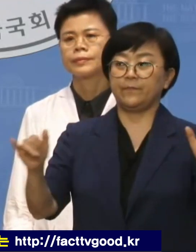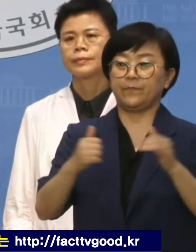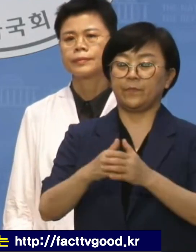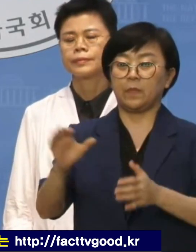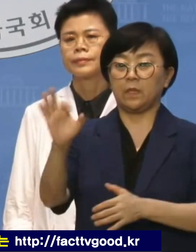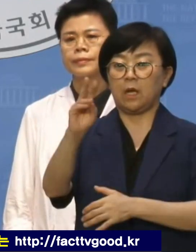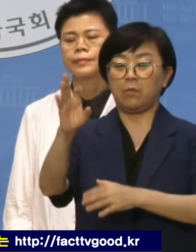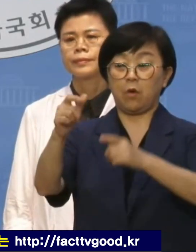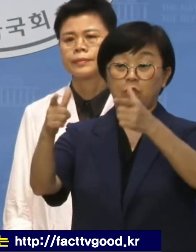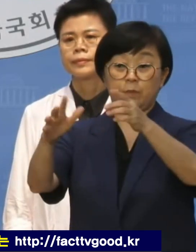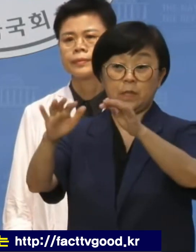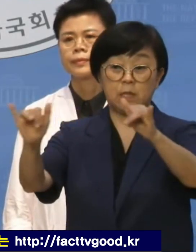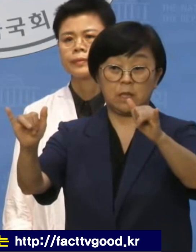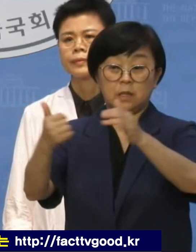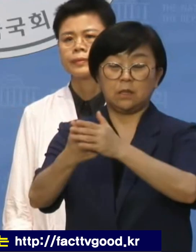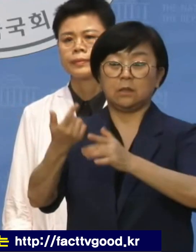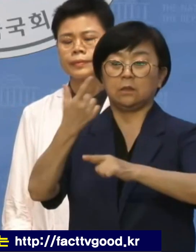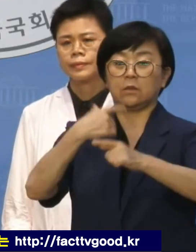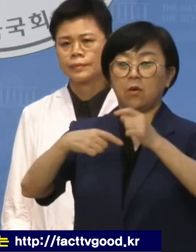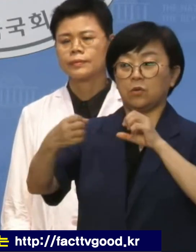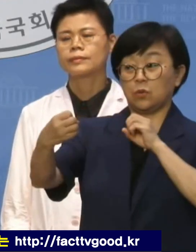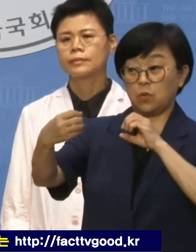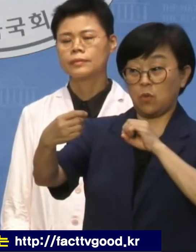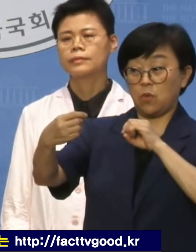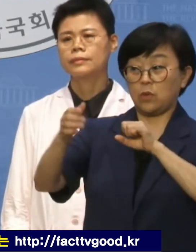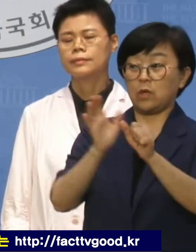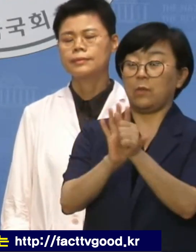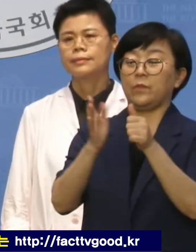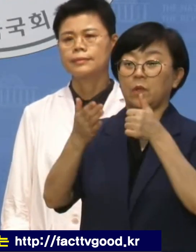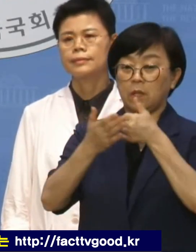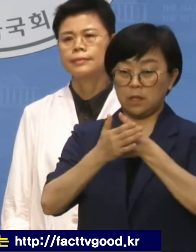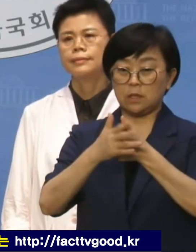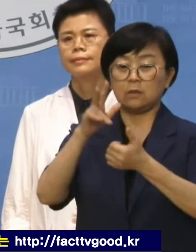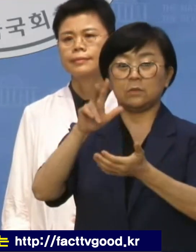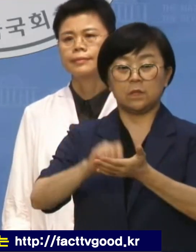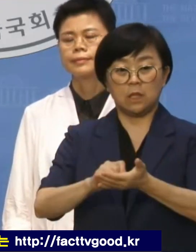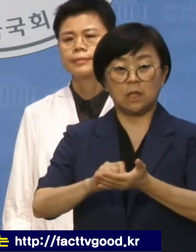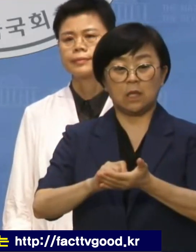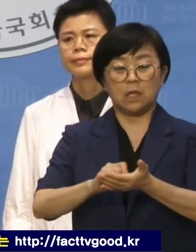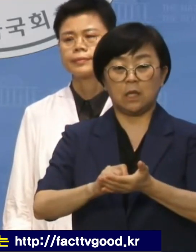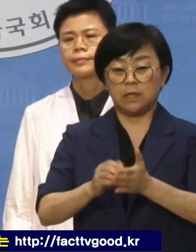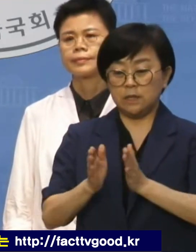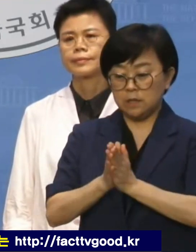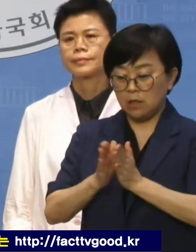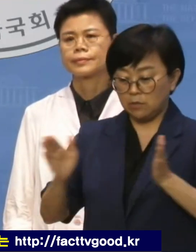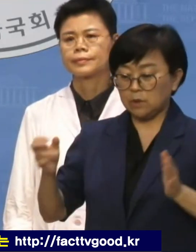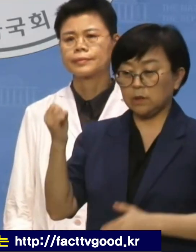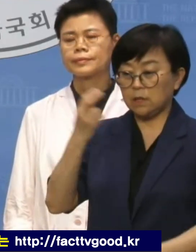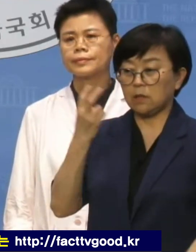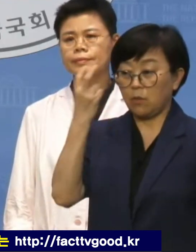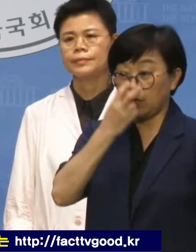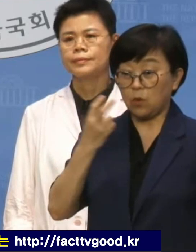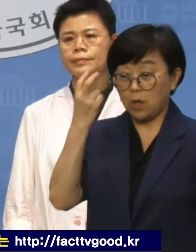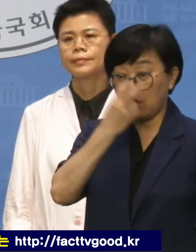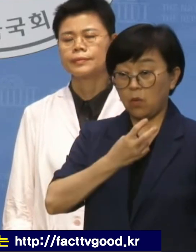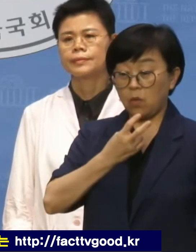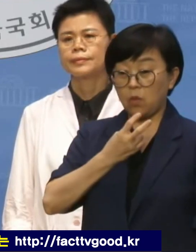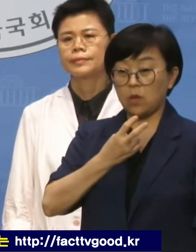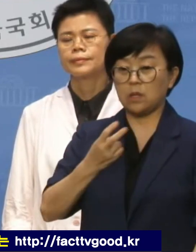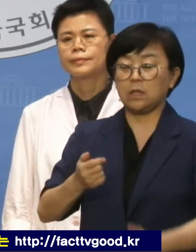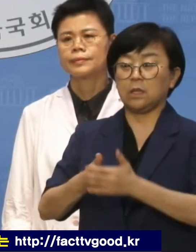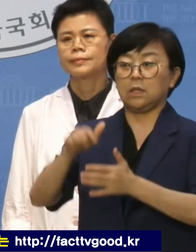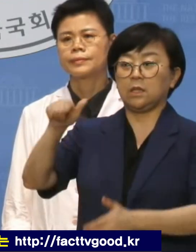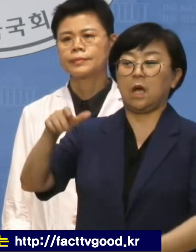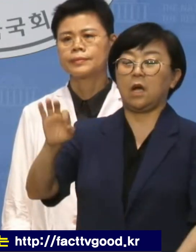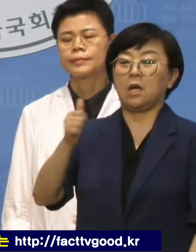또 양평 군민들하고도 더 소통 협력해서 이 문제가 시점부는 재검토를 하고 그다음에 강화